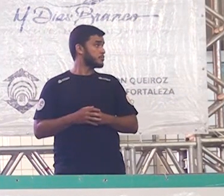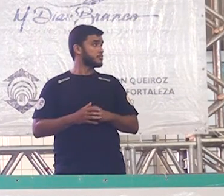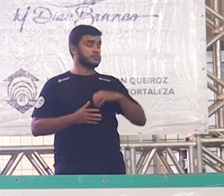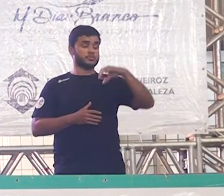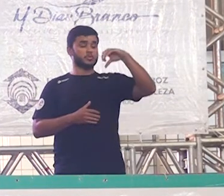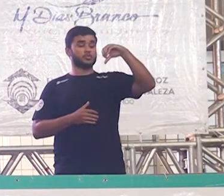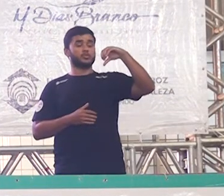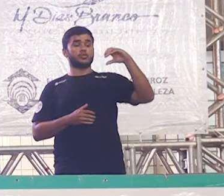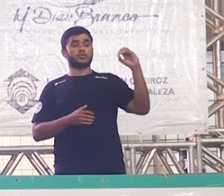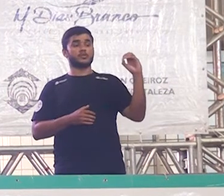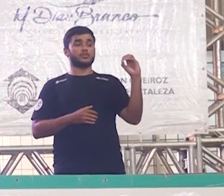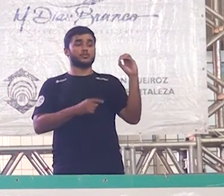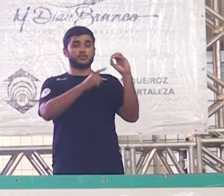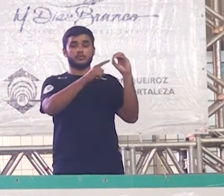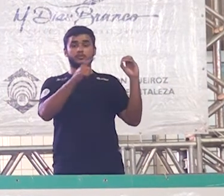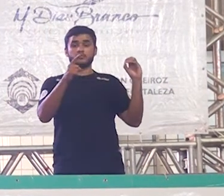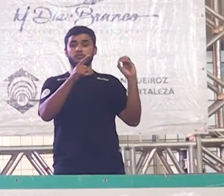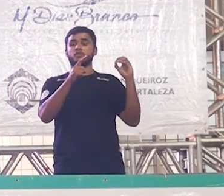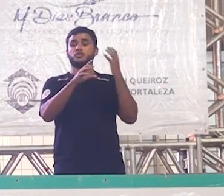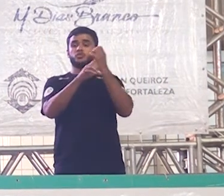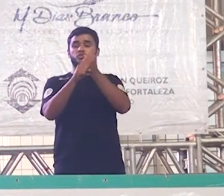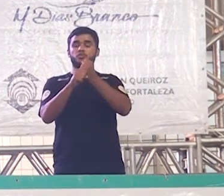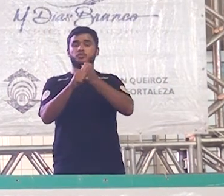90, correspondente a 25.